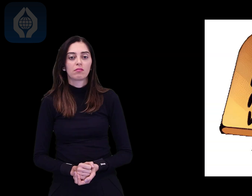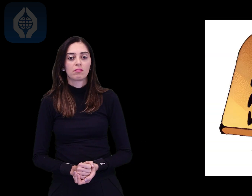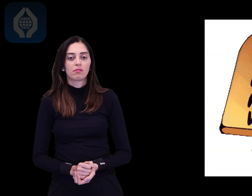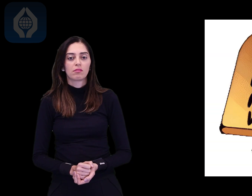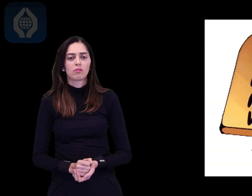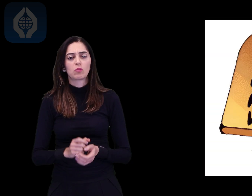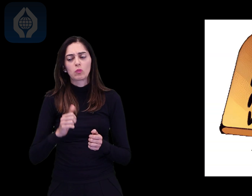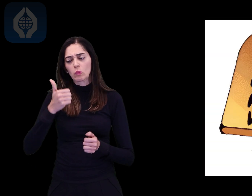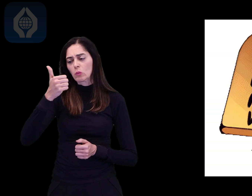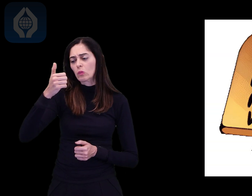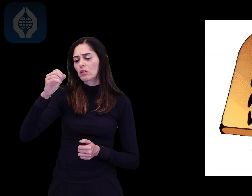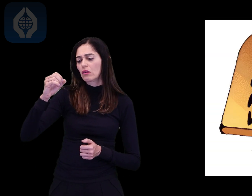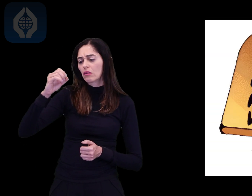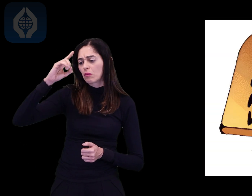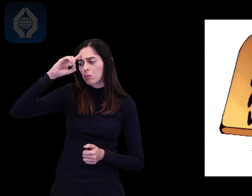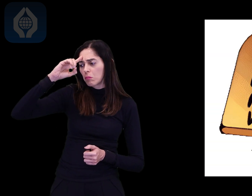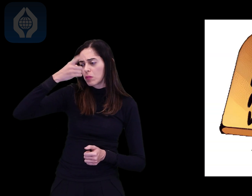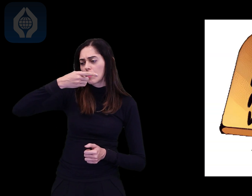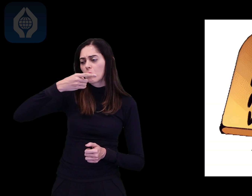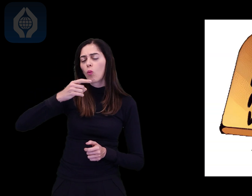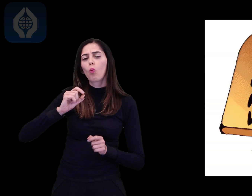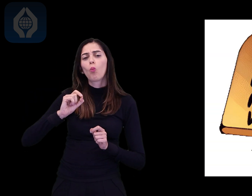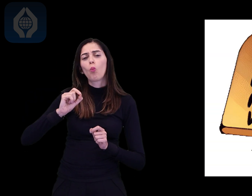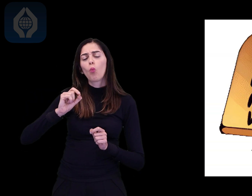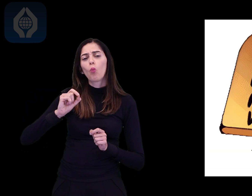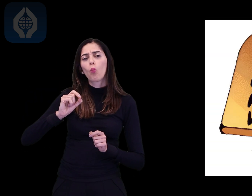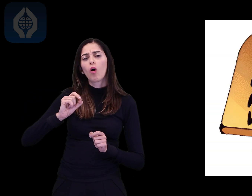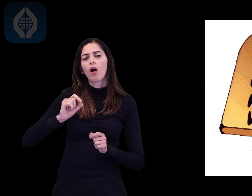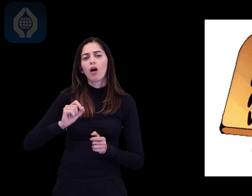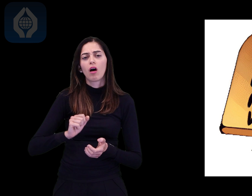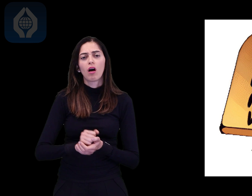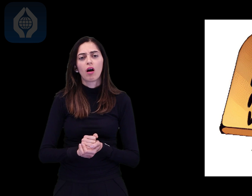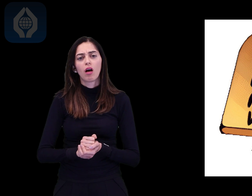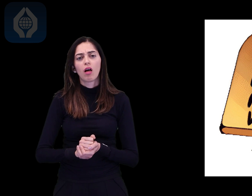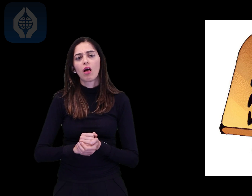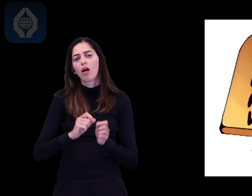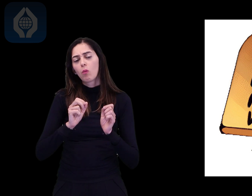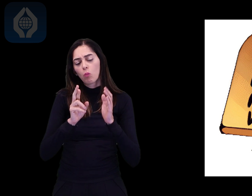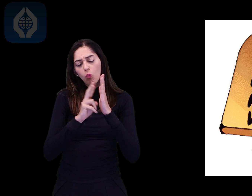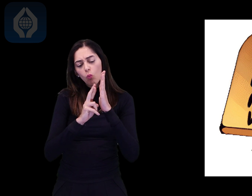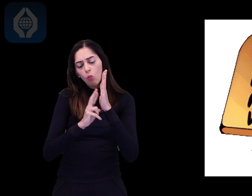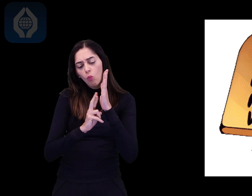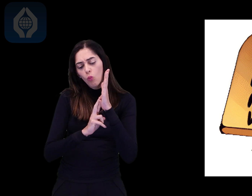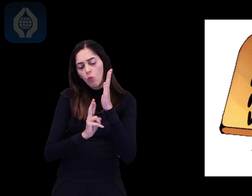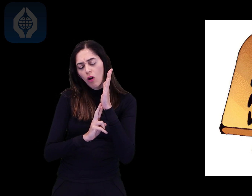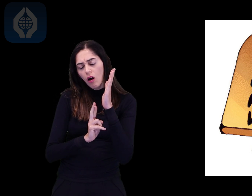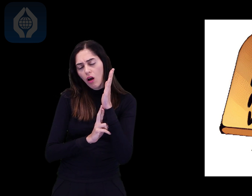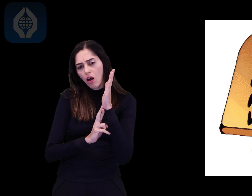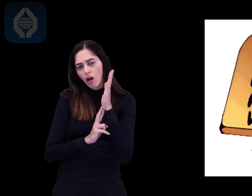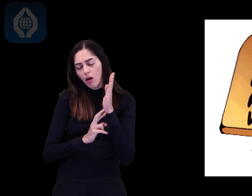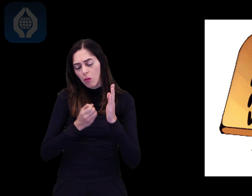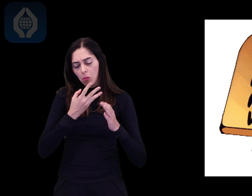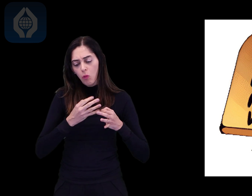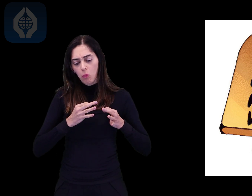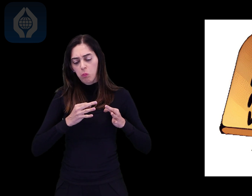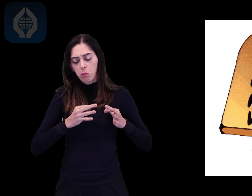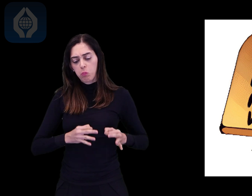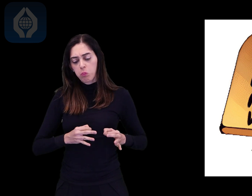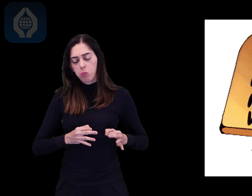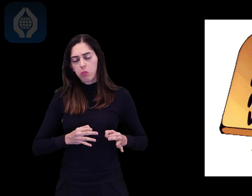O que são os 10 mandamentos? São eles um código de boa conduta? Alguém é capaz de guardar